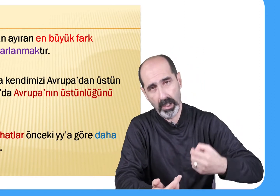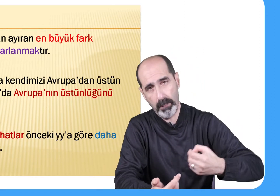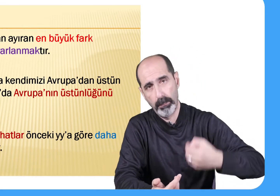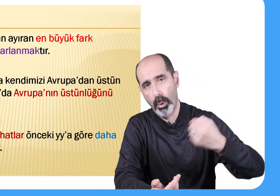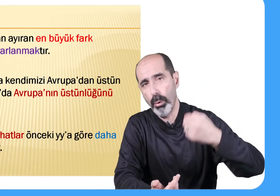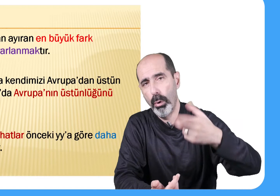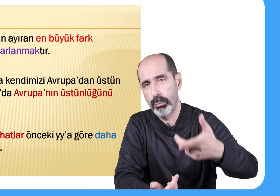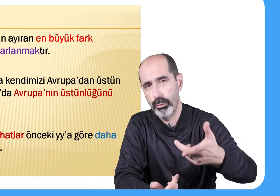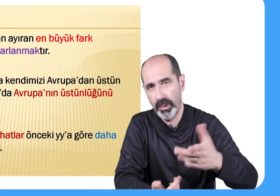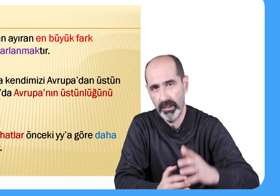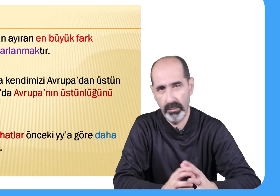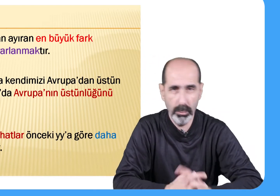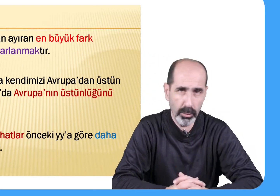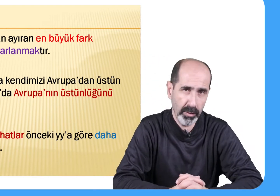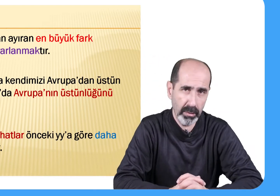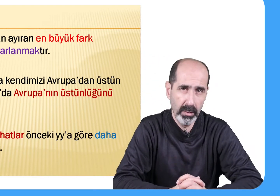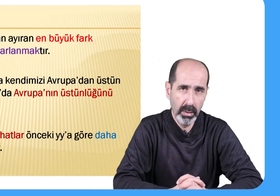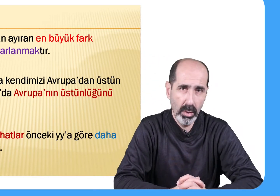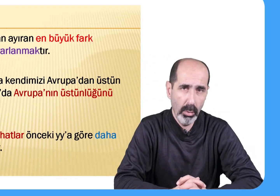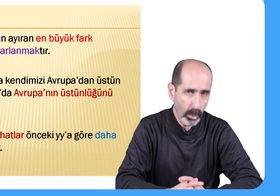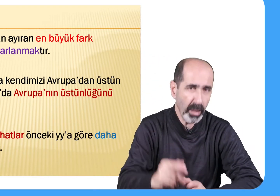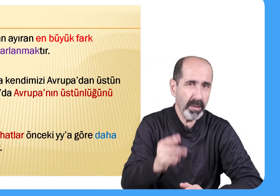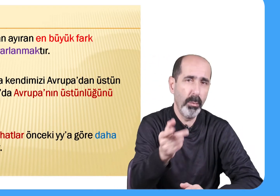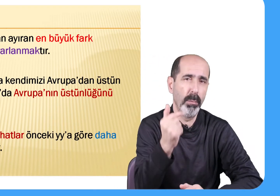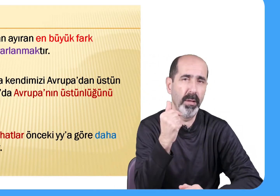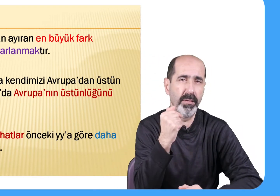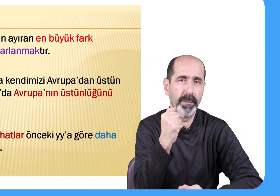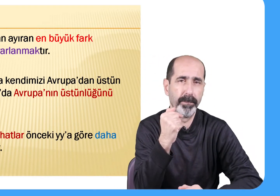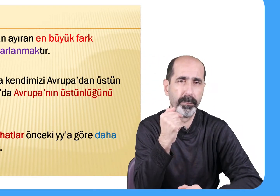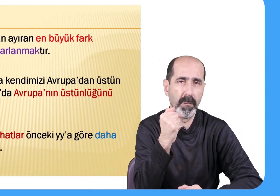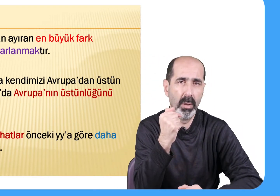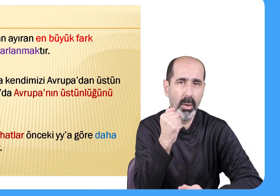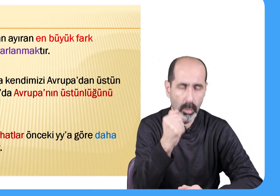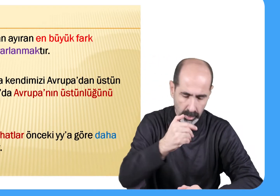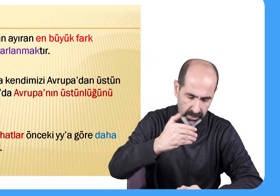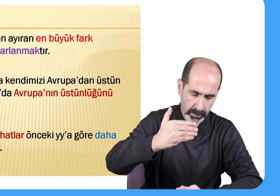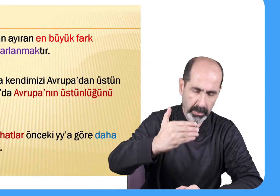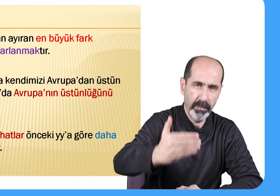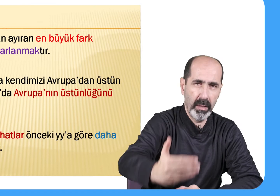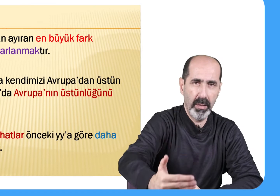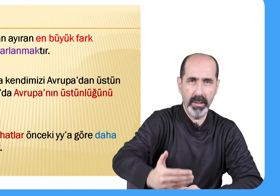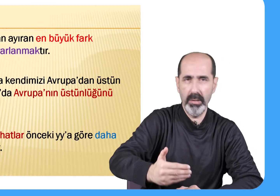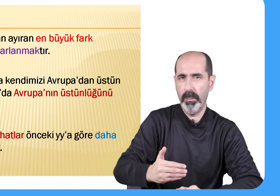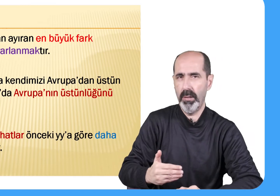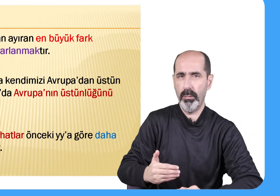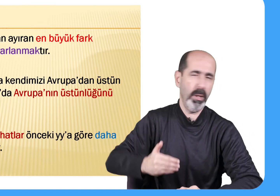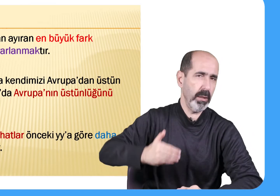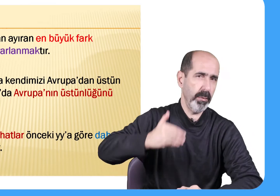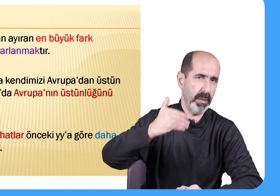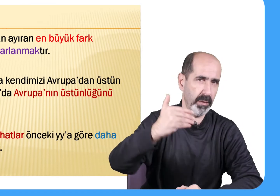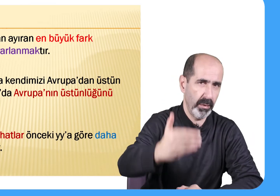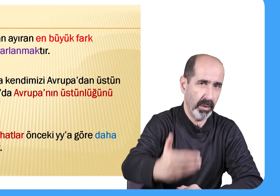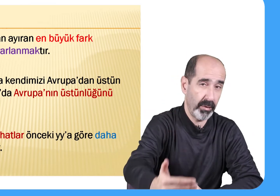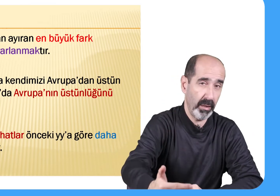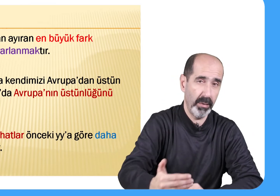avrupa'yla boy ölçüşmek istiyorsak onlar gibi olmalıyız onlar gibi bilimsel alanda gelişme deyiz